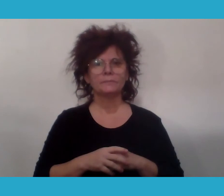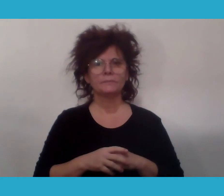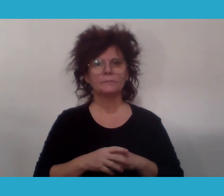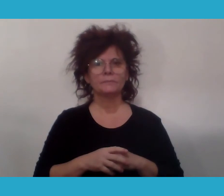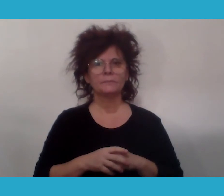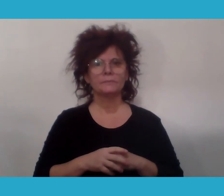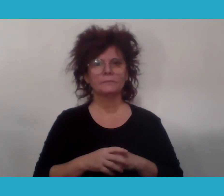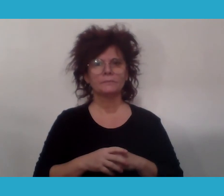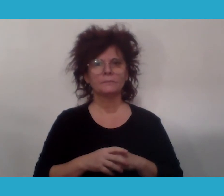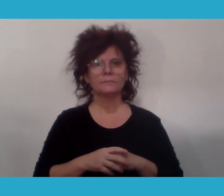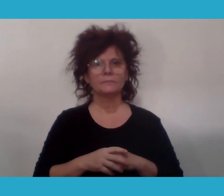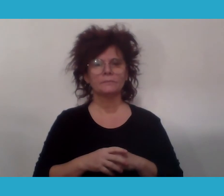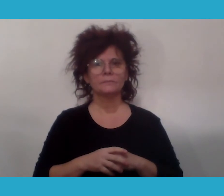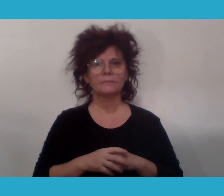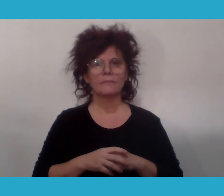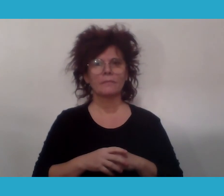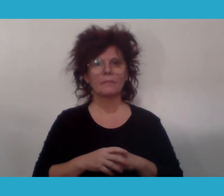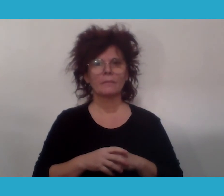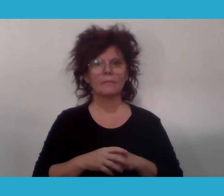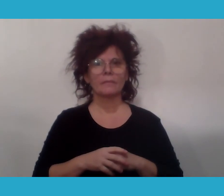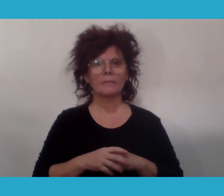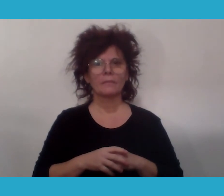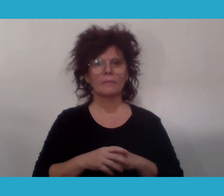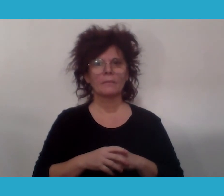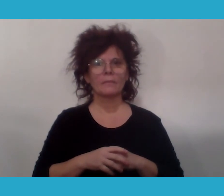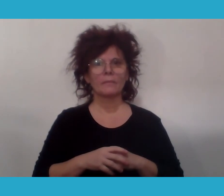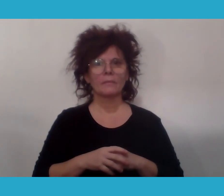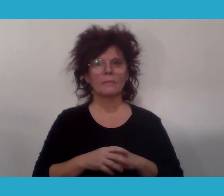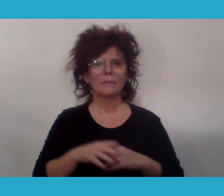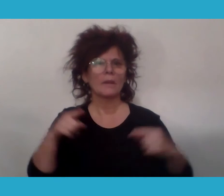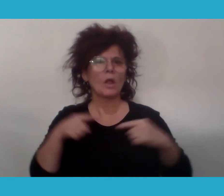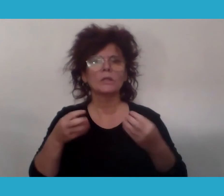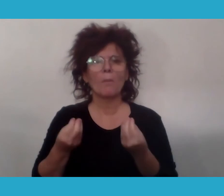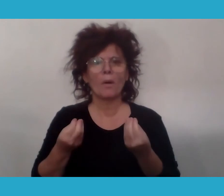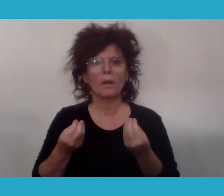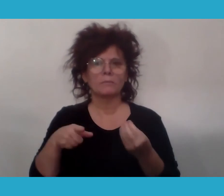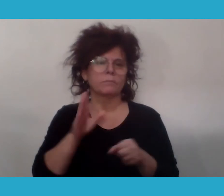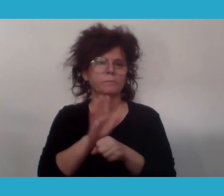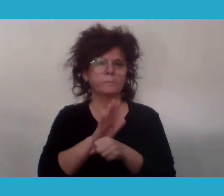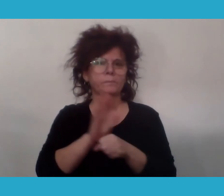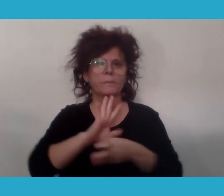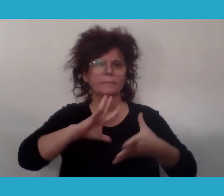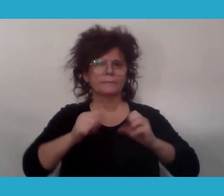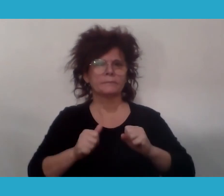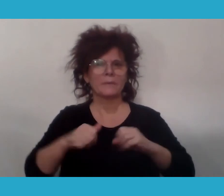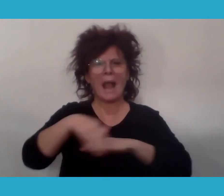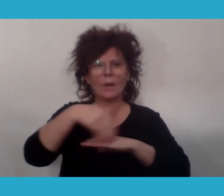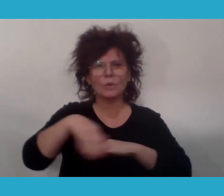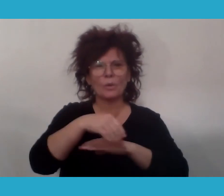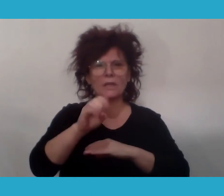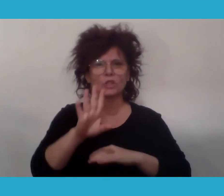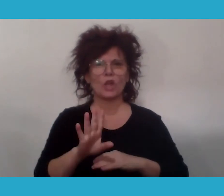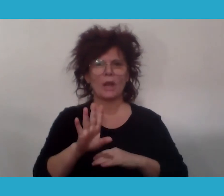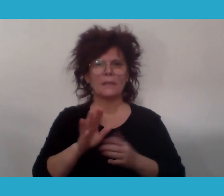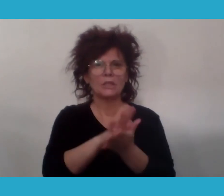Lo es por el desastre que quieren hacer. La autovía no es la única solución para mejorar